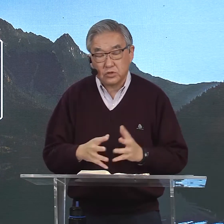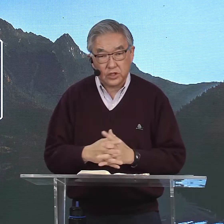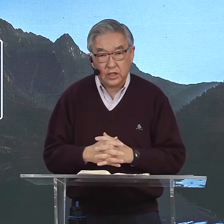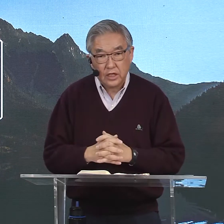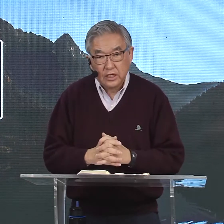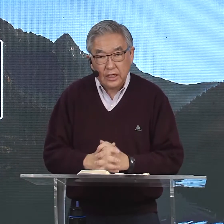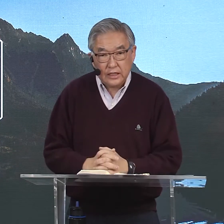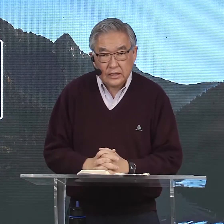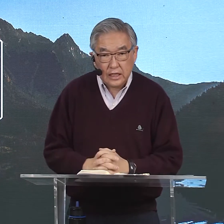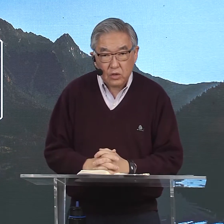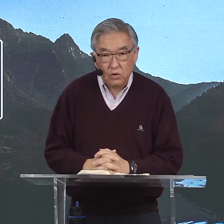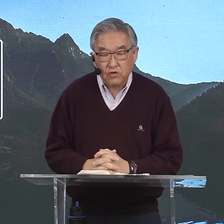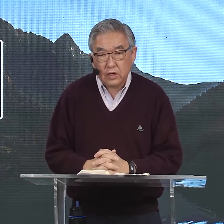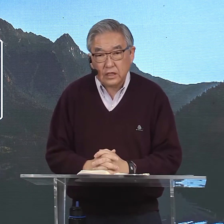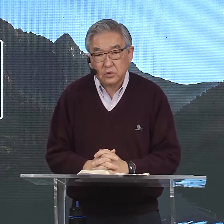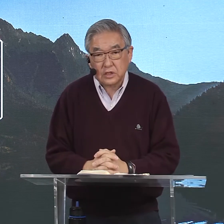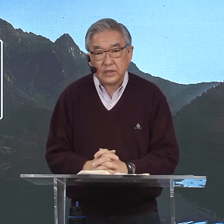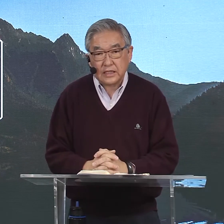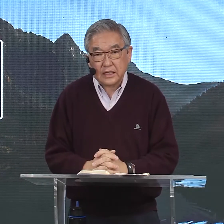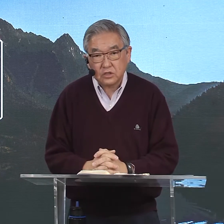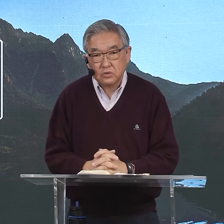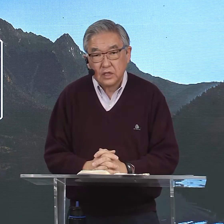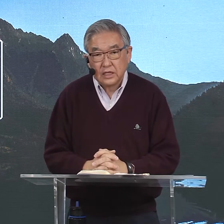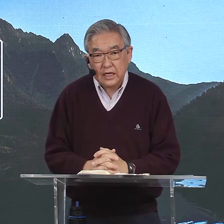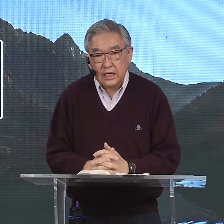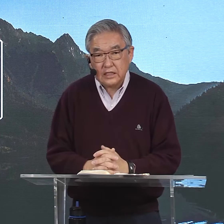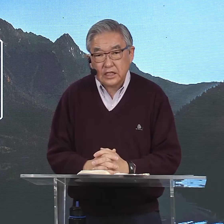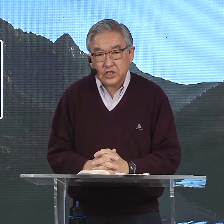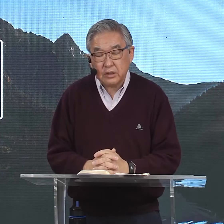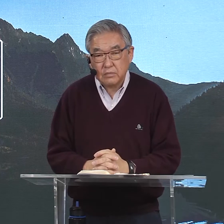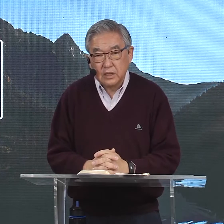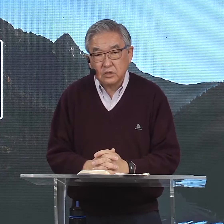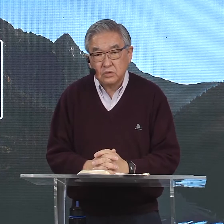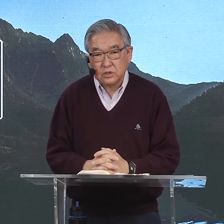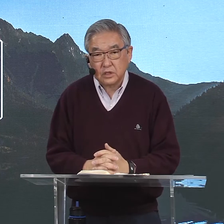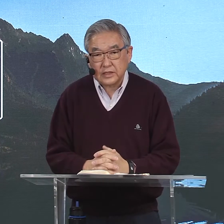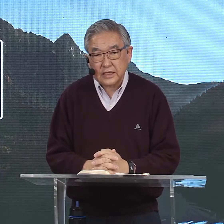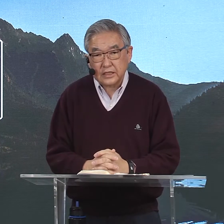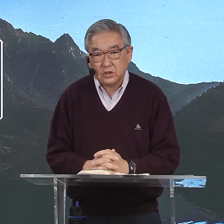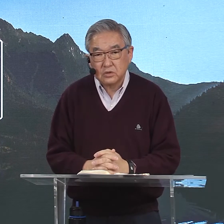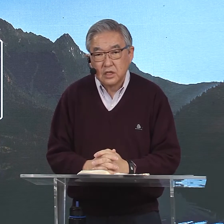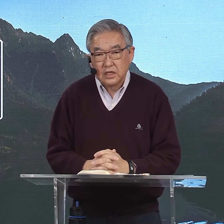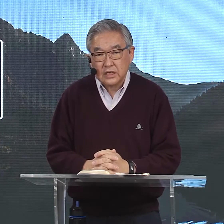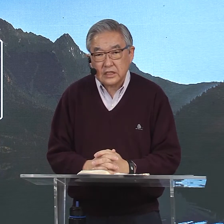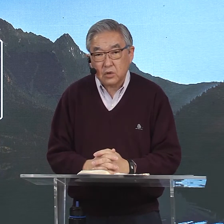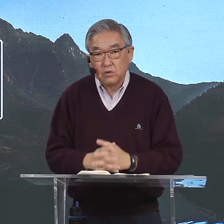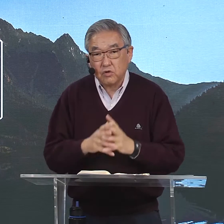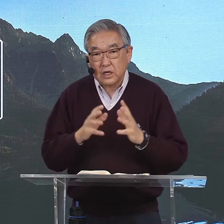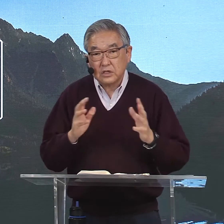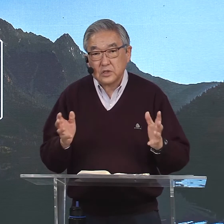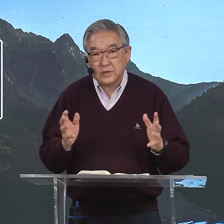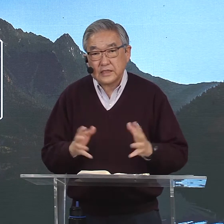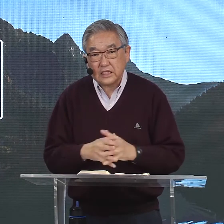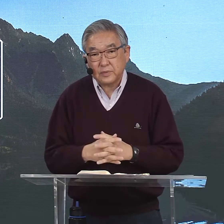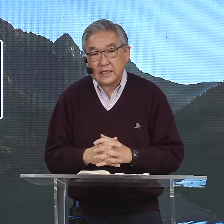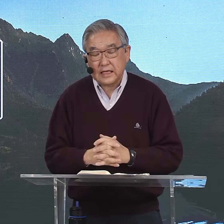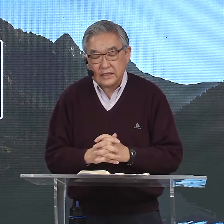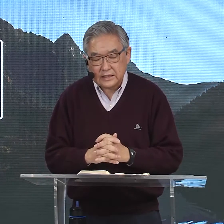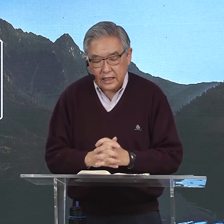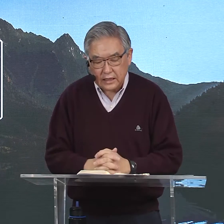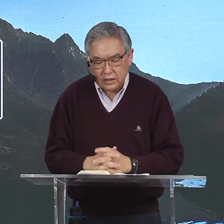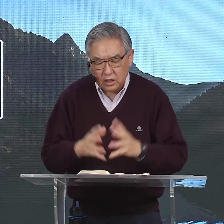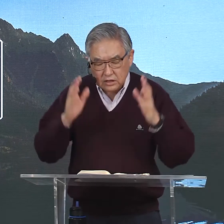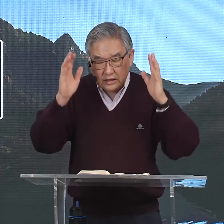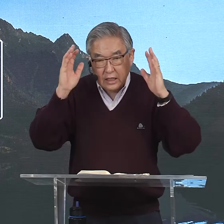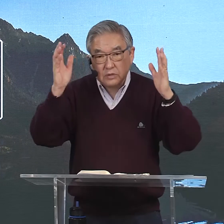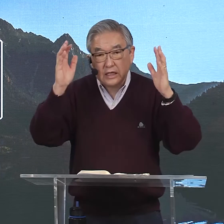emitindo um chamado hoje ele está convocando o seu exército ele está chamando o seu exército está convocando o seu exército